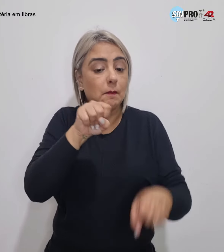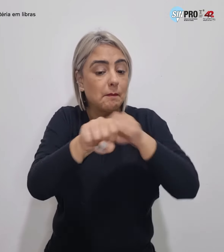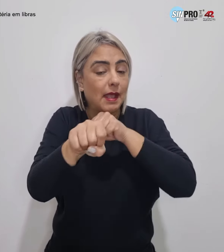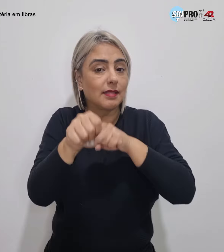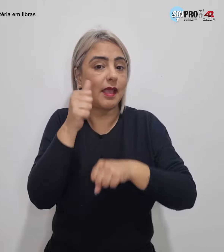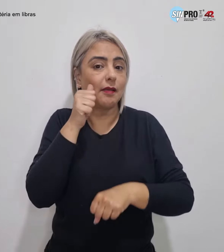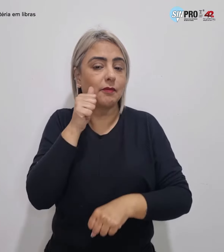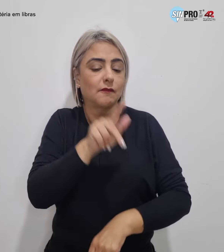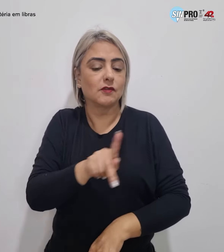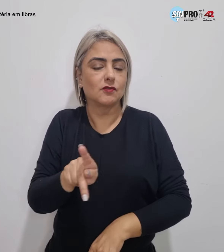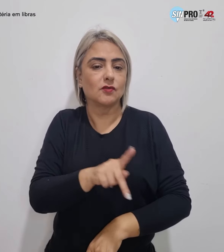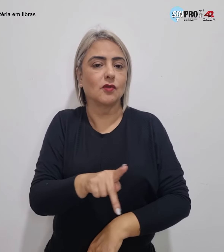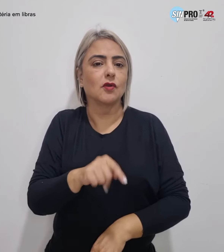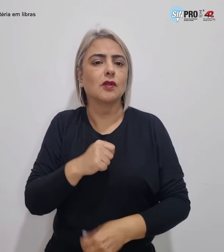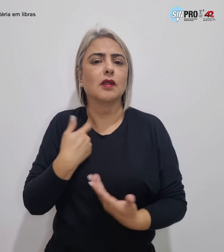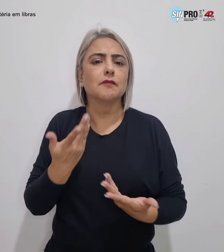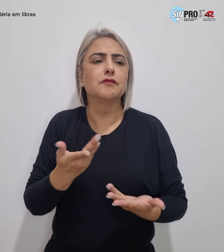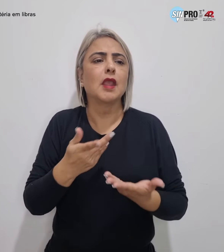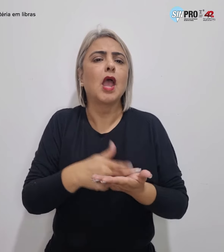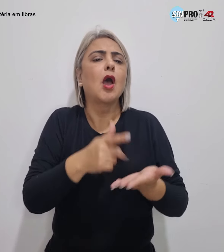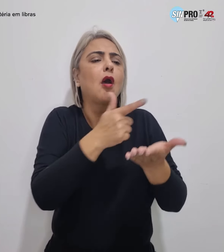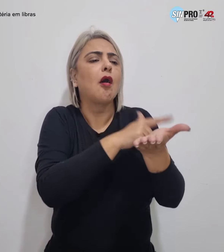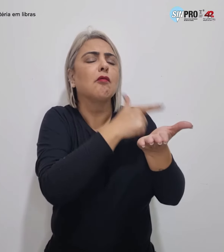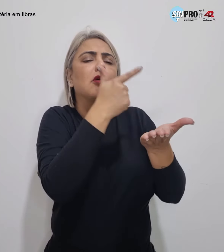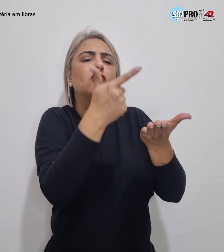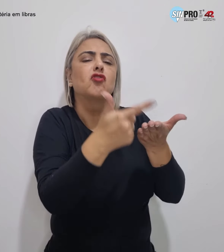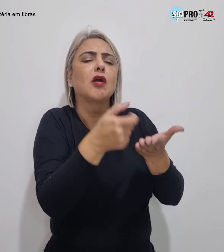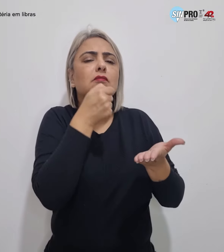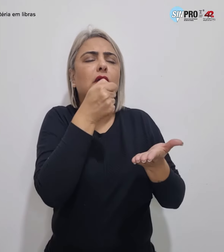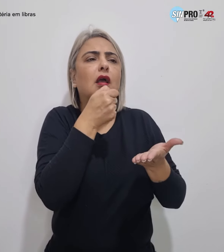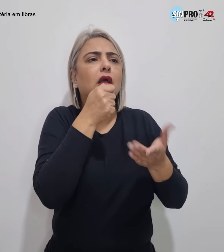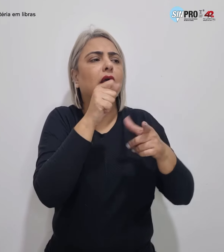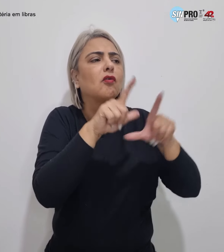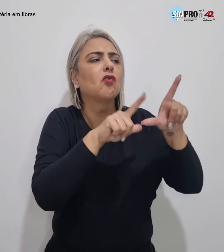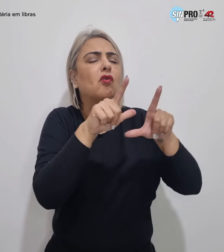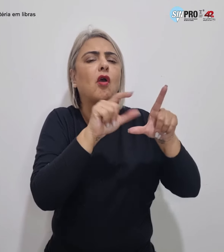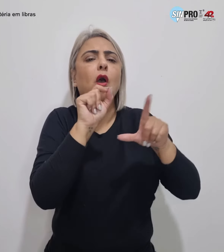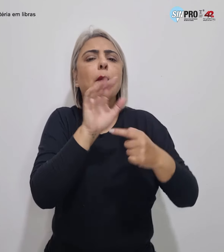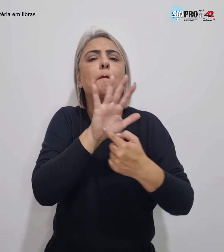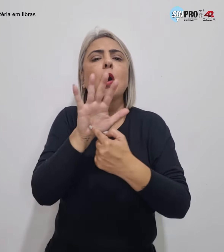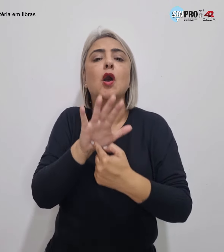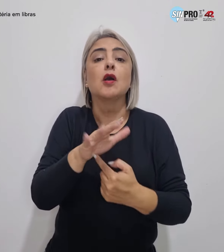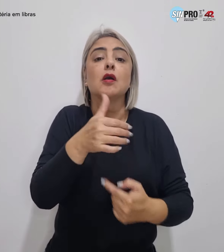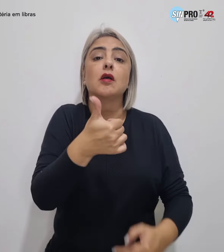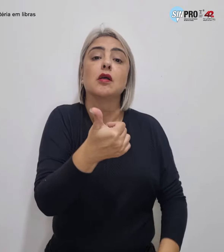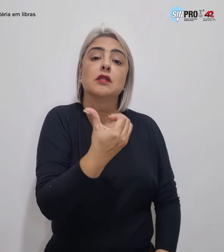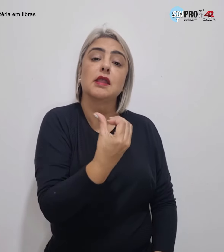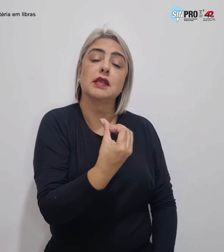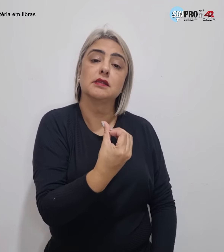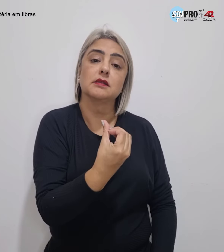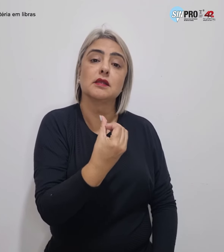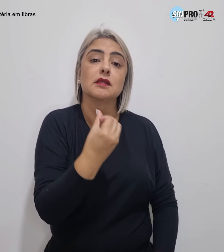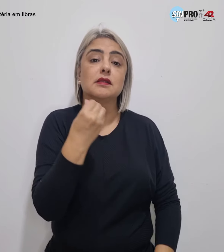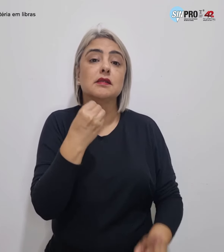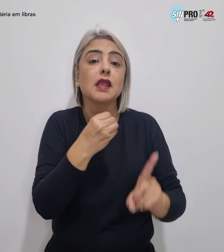um levantamento do Correio Braziliense indica que este é o 16º feminicídio